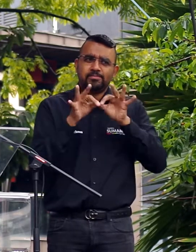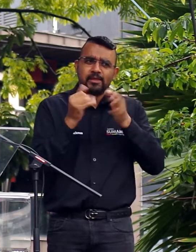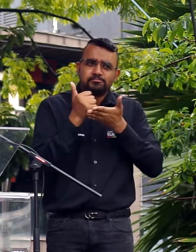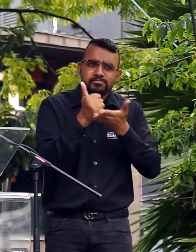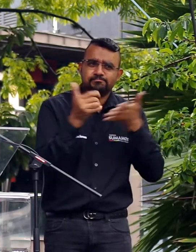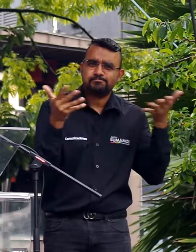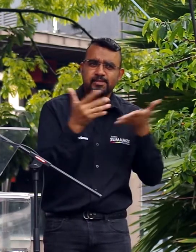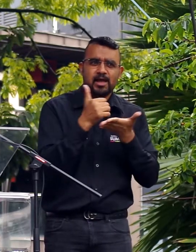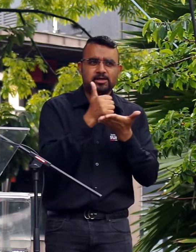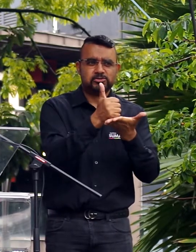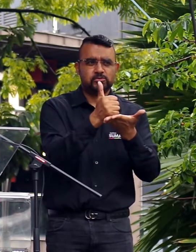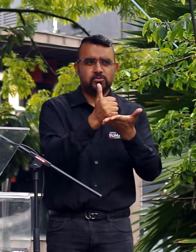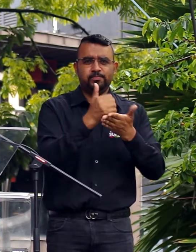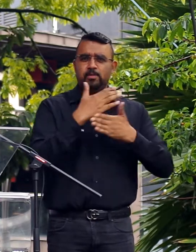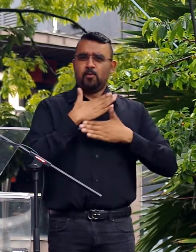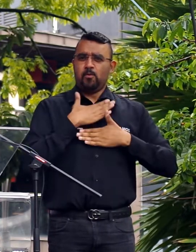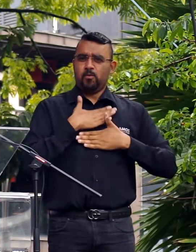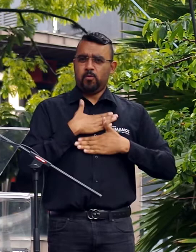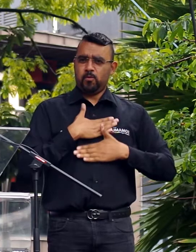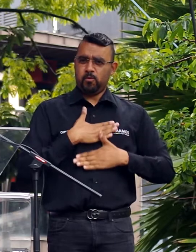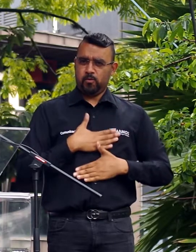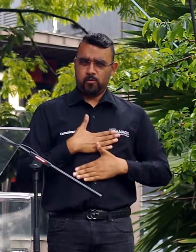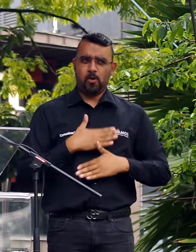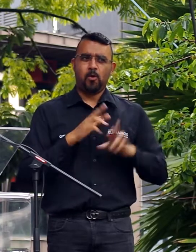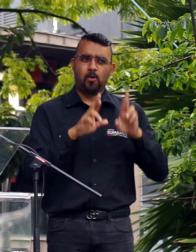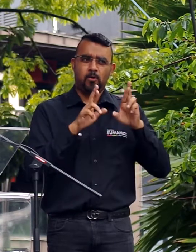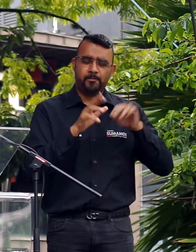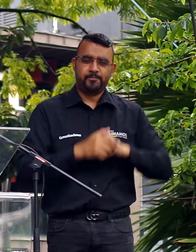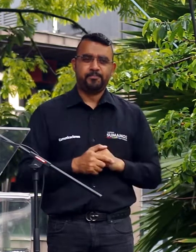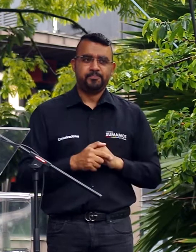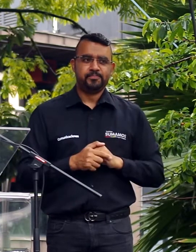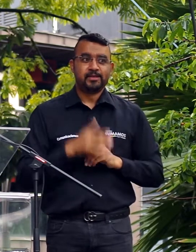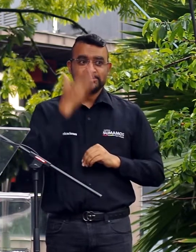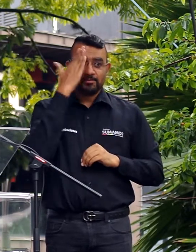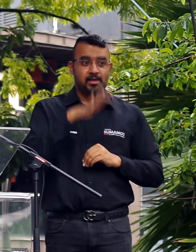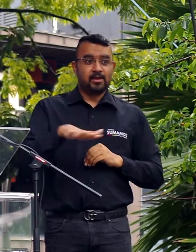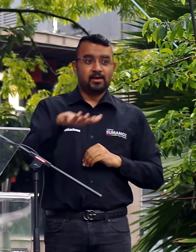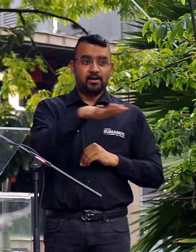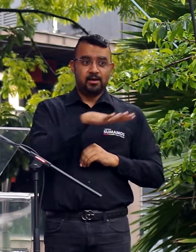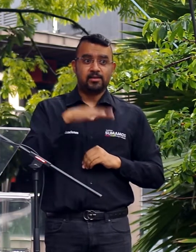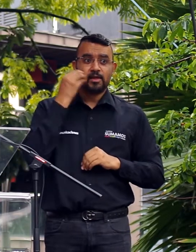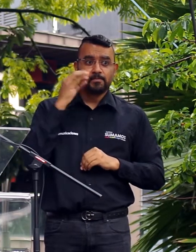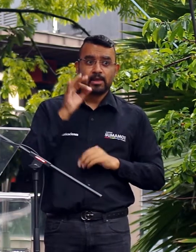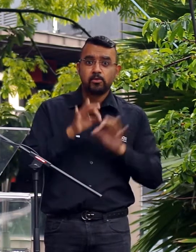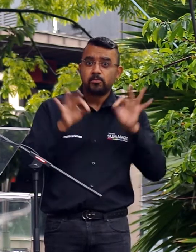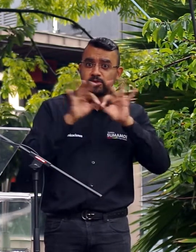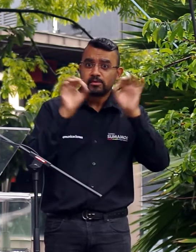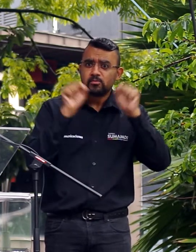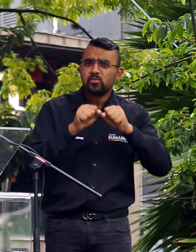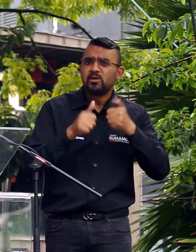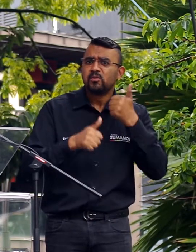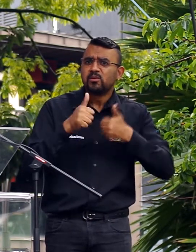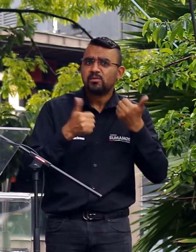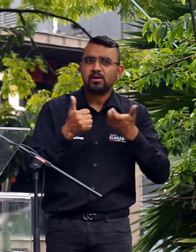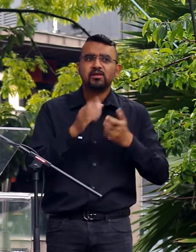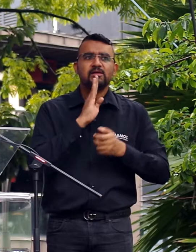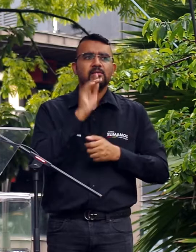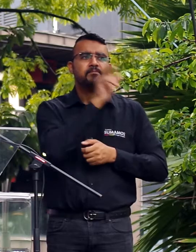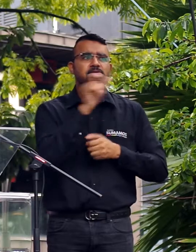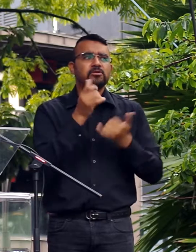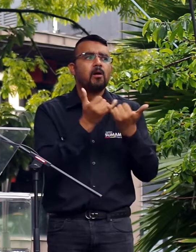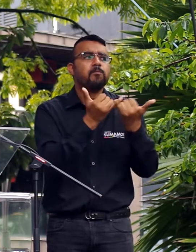Que si bien es maravilloso y sorprendente todas las obras de la ciudad, que no se nos